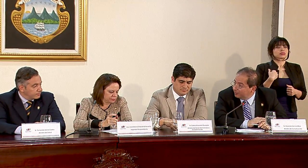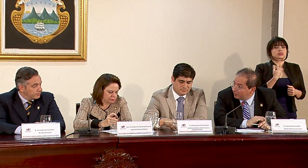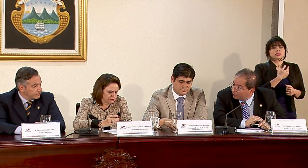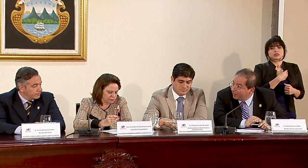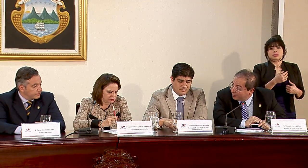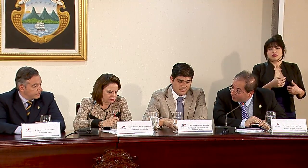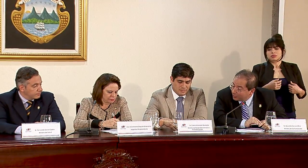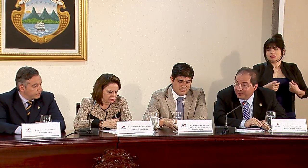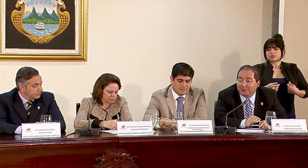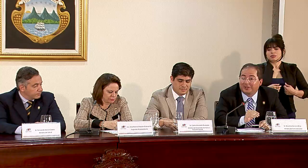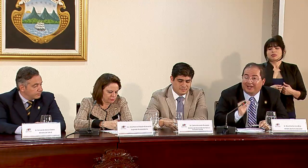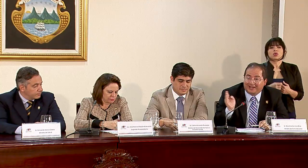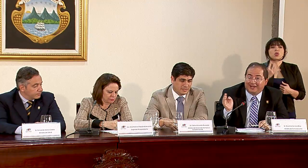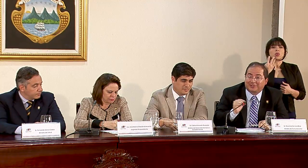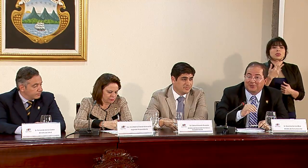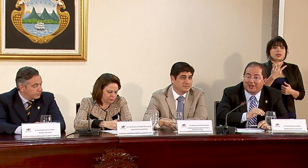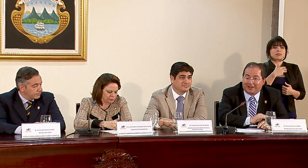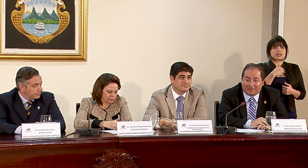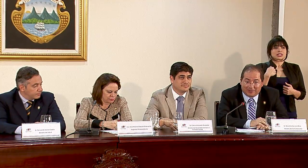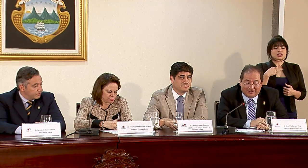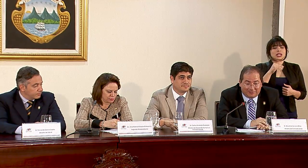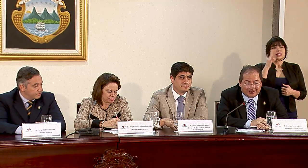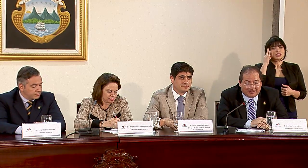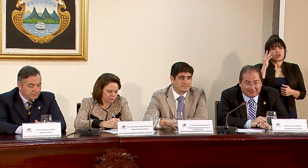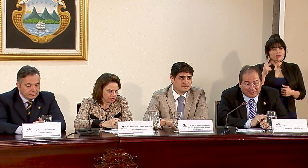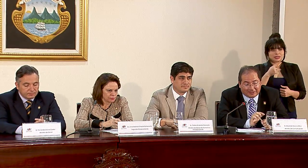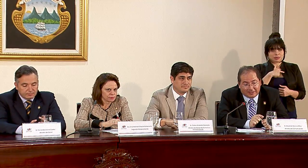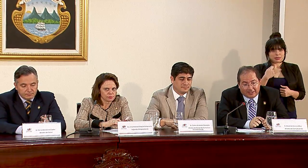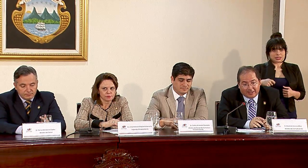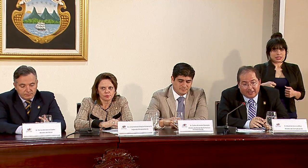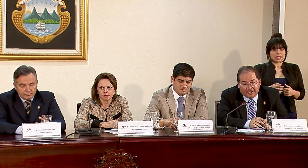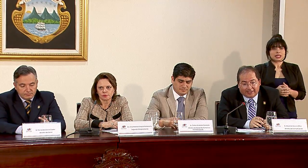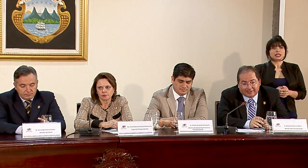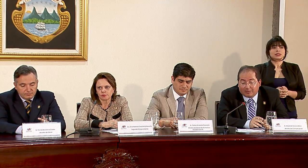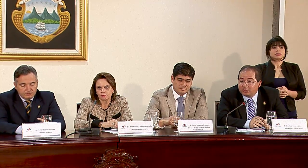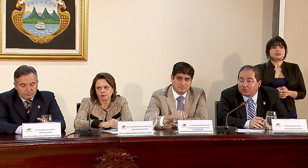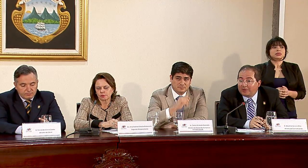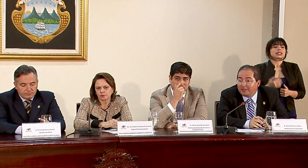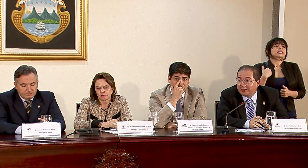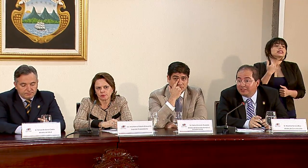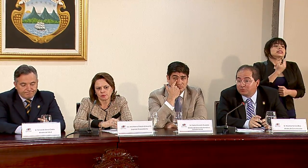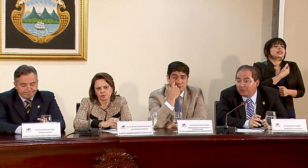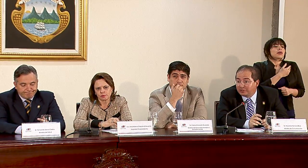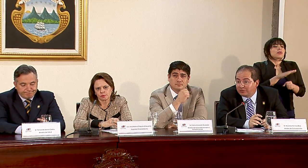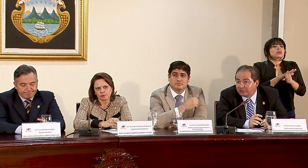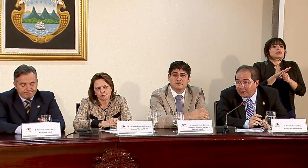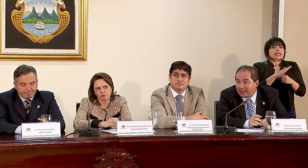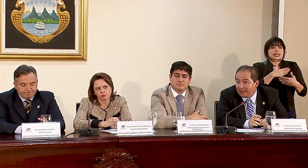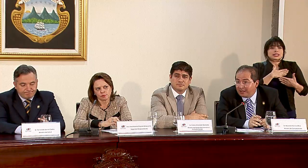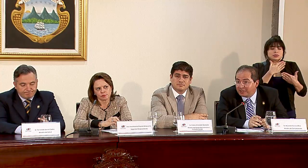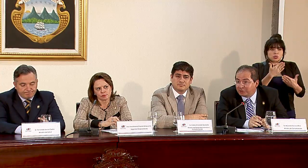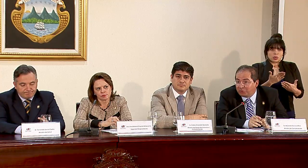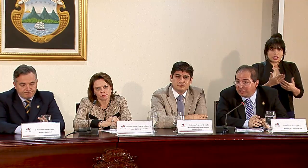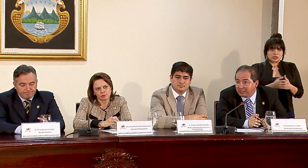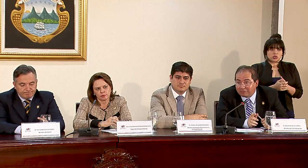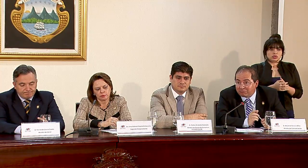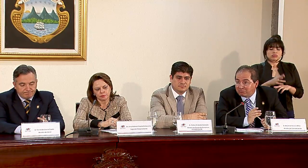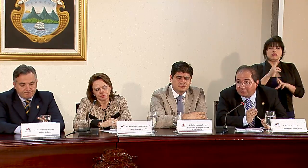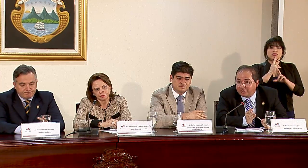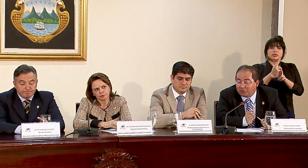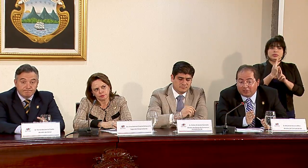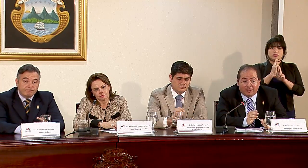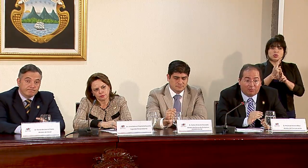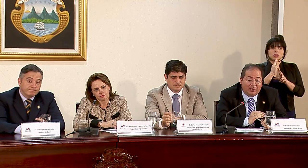cuatro ministros y la señora vicepresidenta que estamos totalmente dispuestos a responder